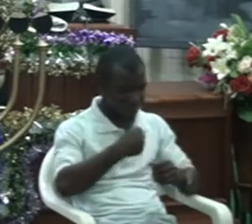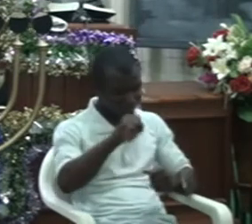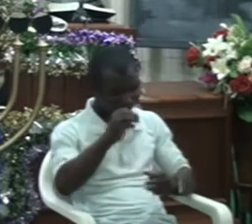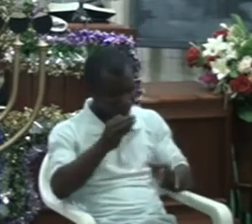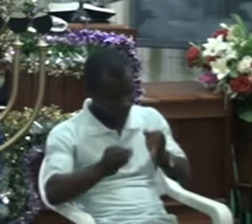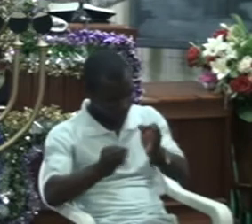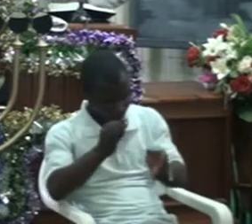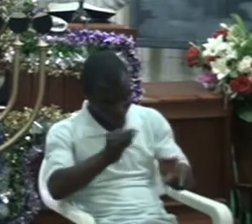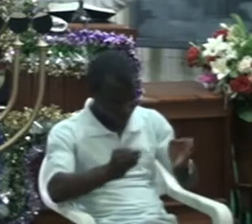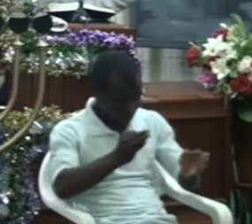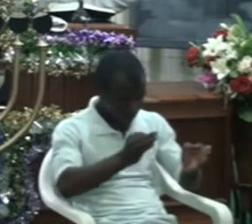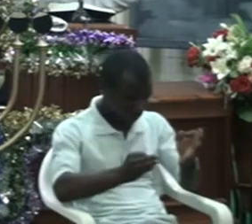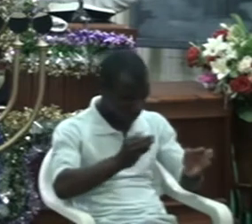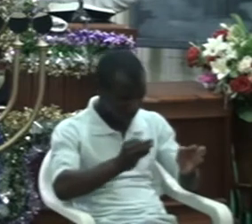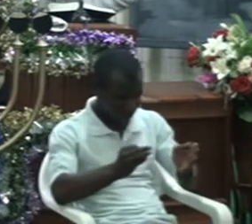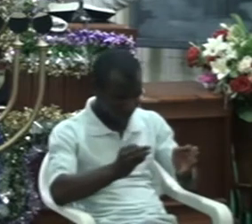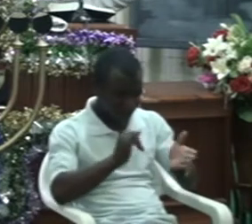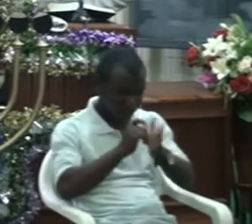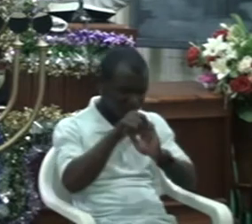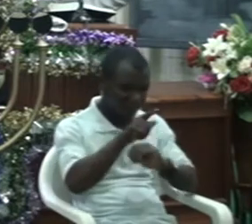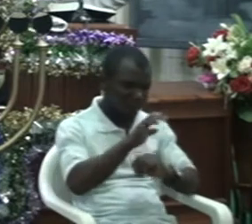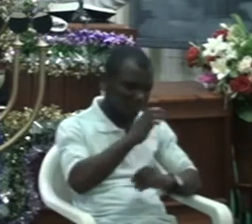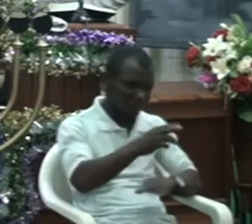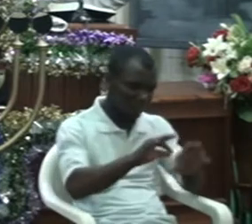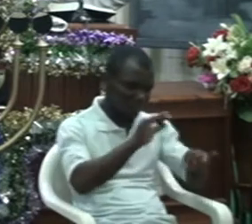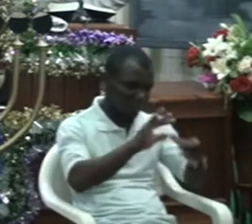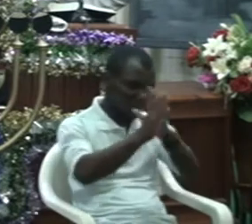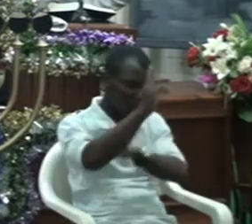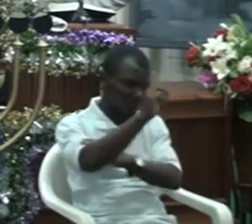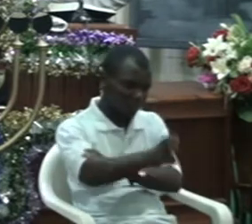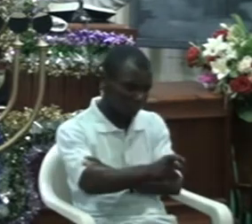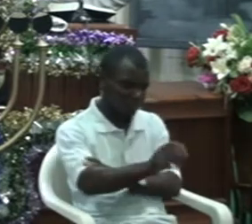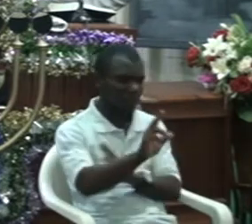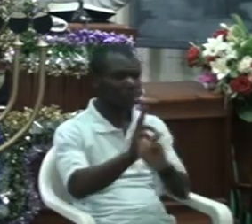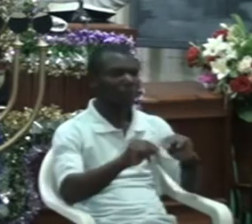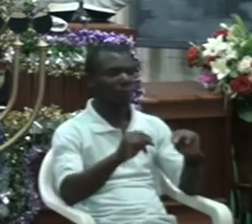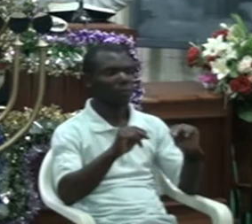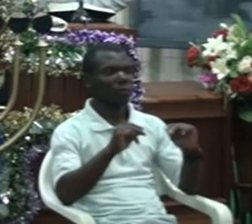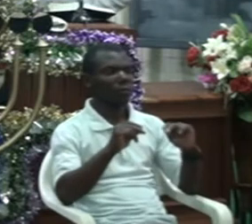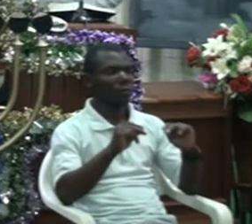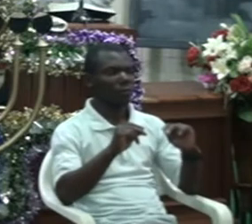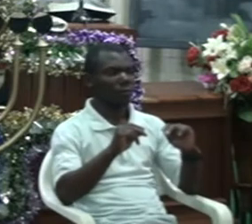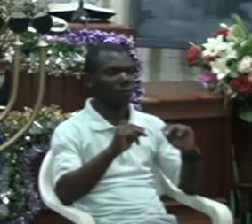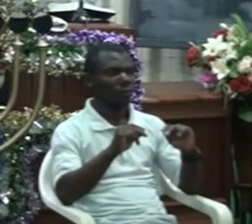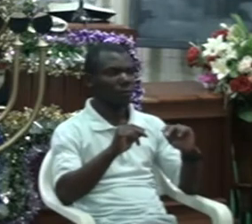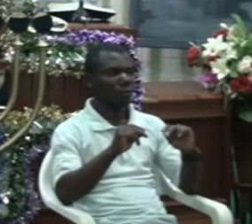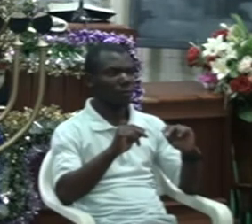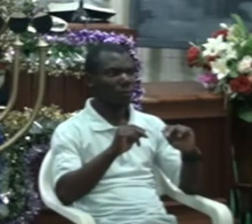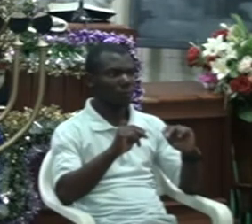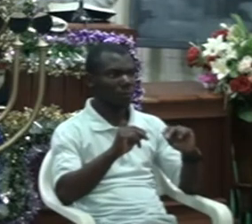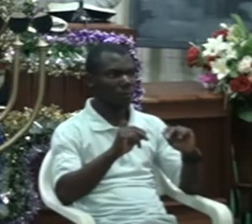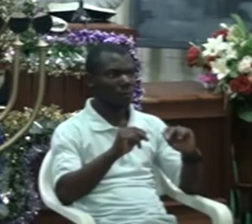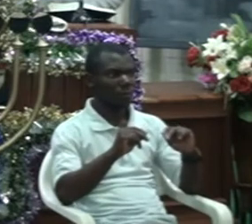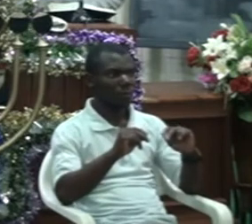Chacun plutôt se défend. Est-ce que c'est ça l'esprit de Dieu? Non. Apana. Bile kuba pagani, oui.